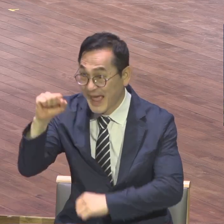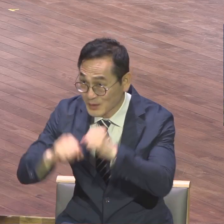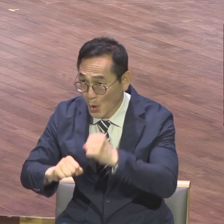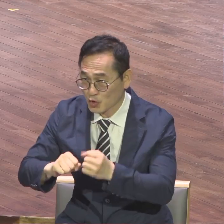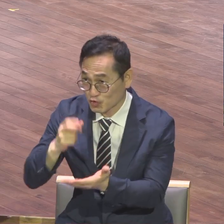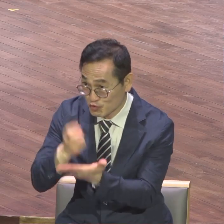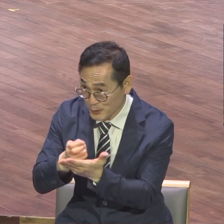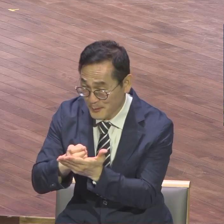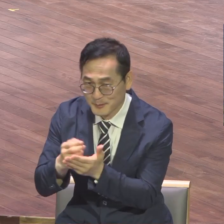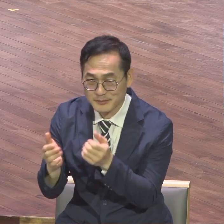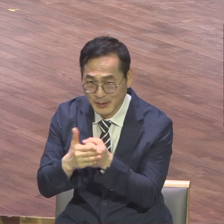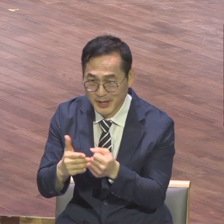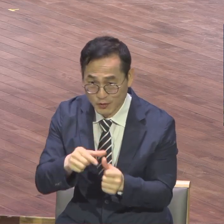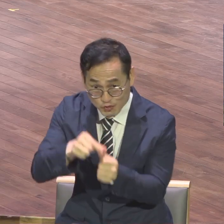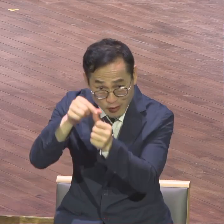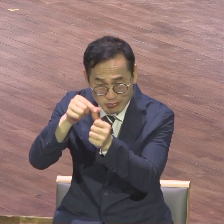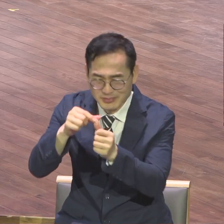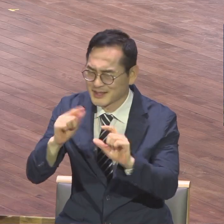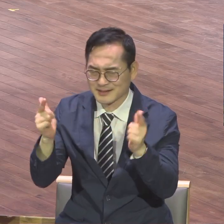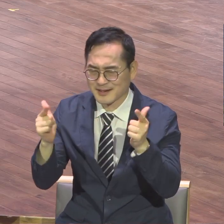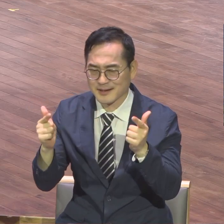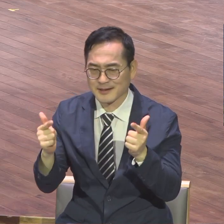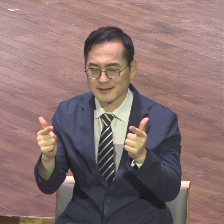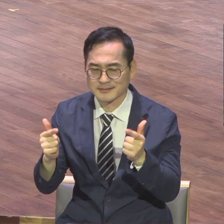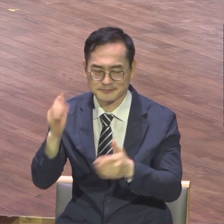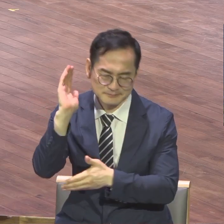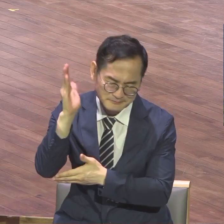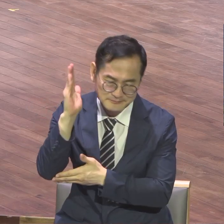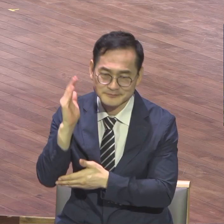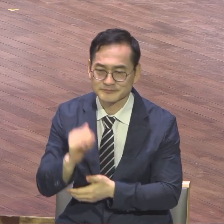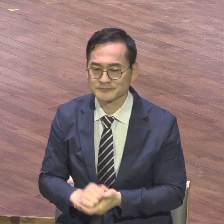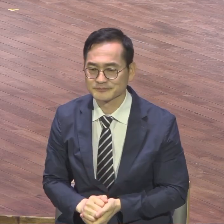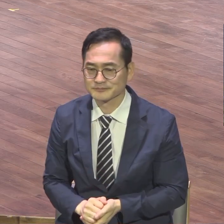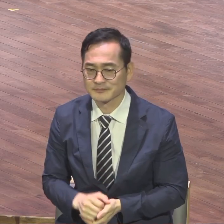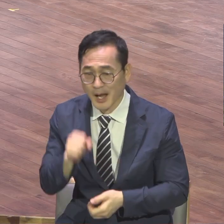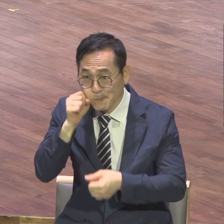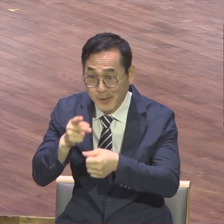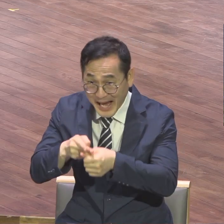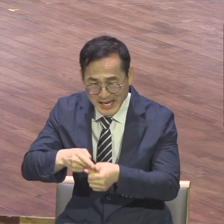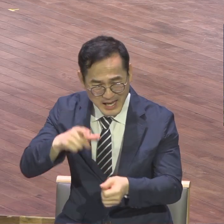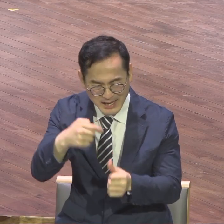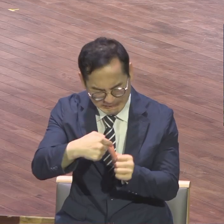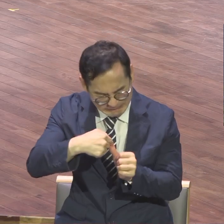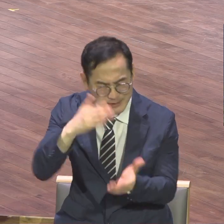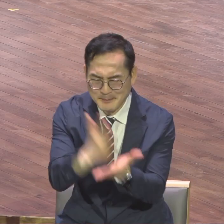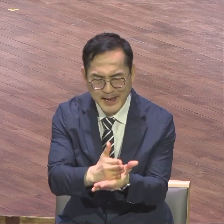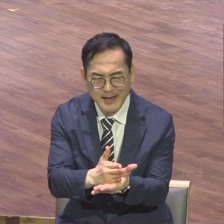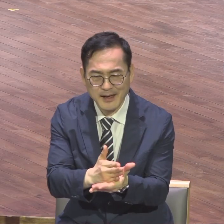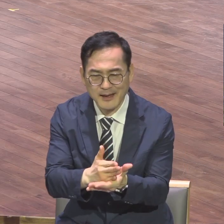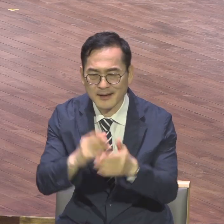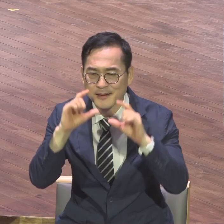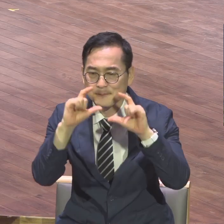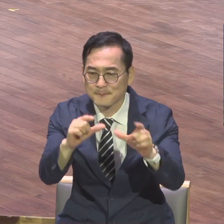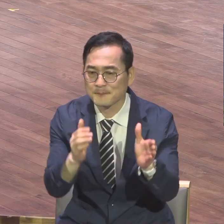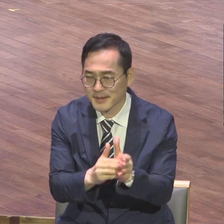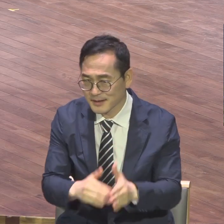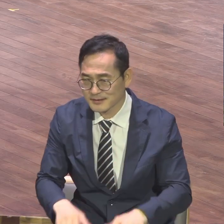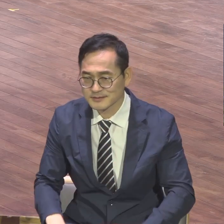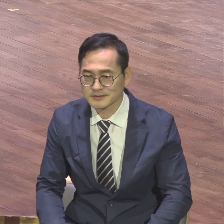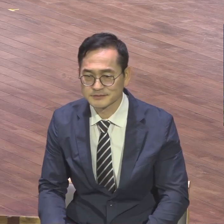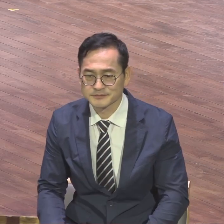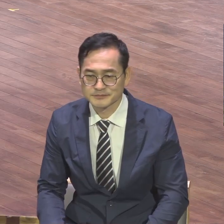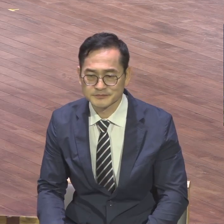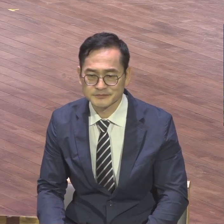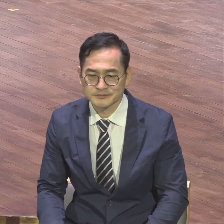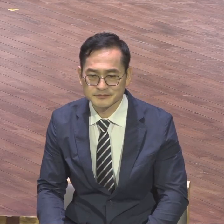아닌 것을 절대 아닌 것을 강조한 겁니다. 그러므로 할례를 강요하지 말라라고 결론 내렸습니다.